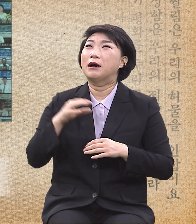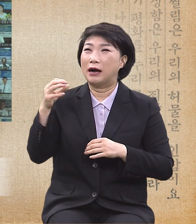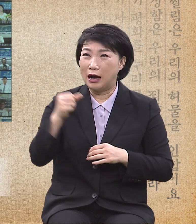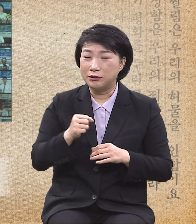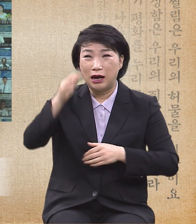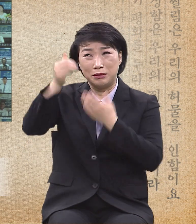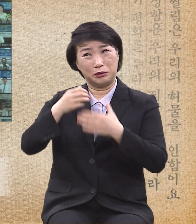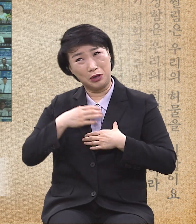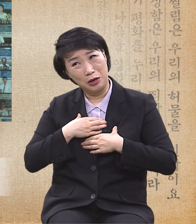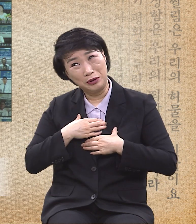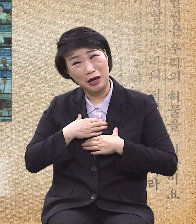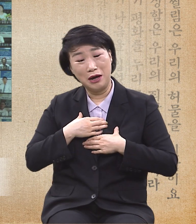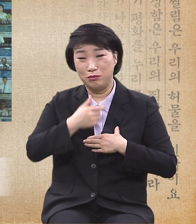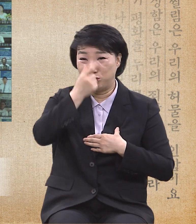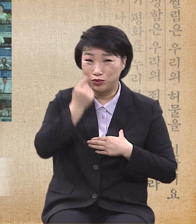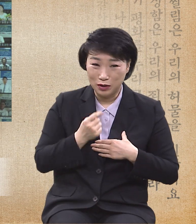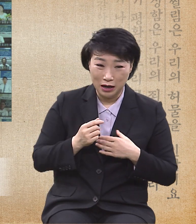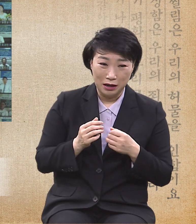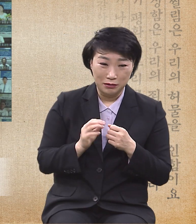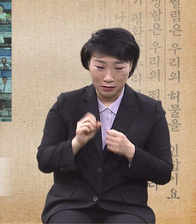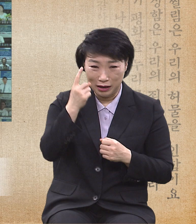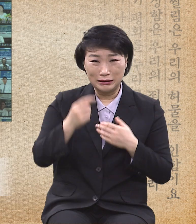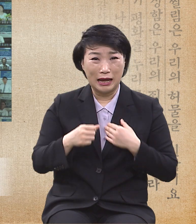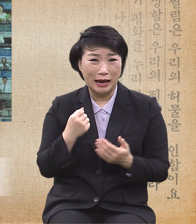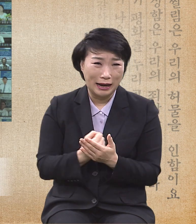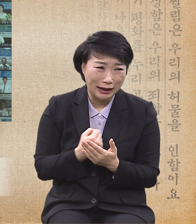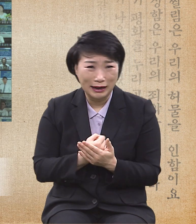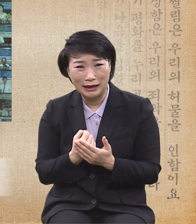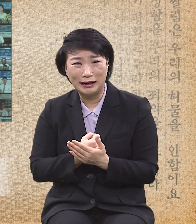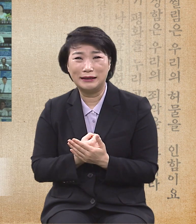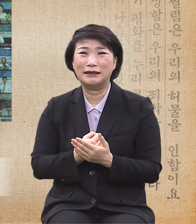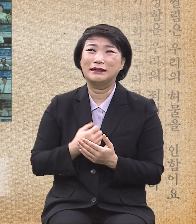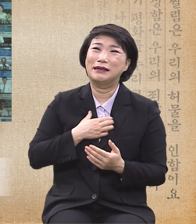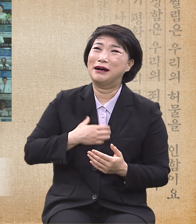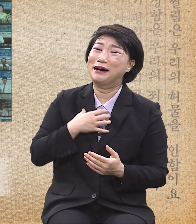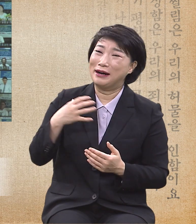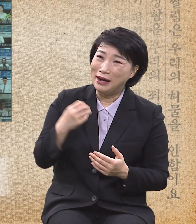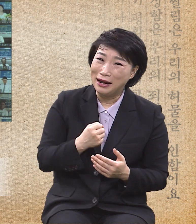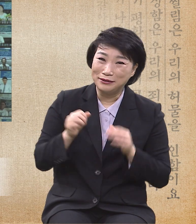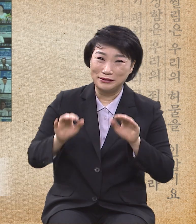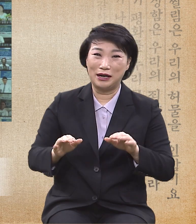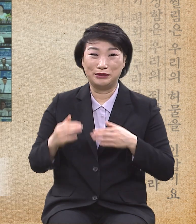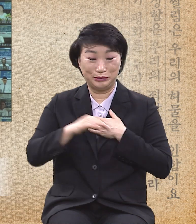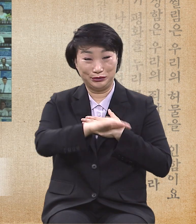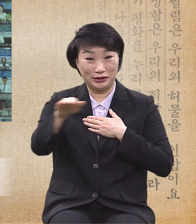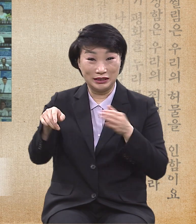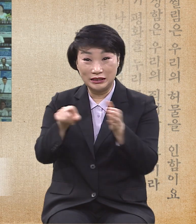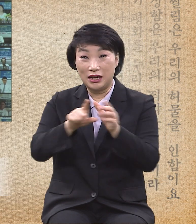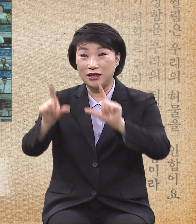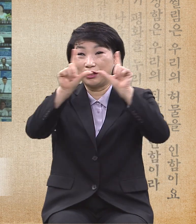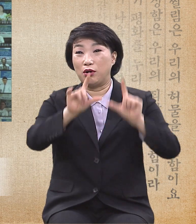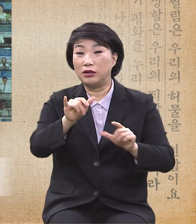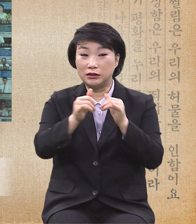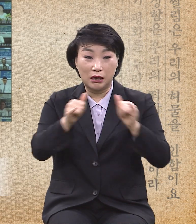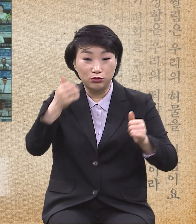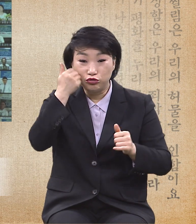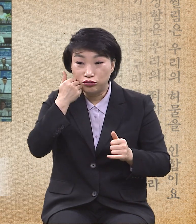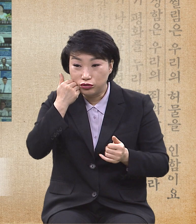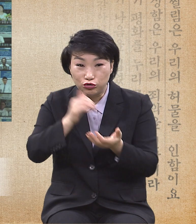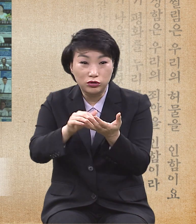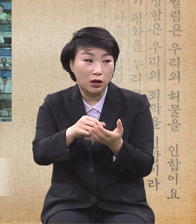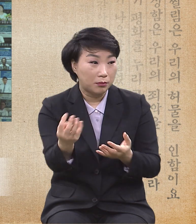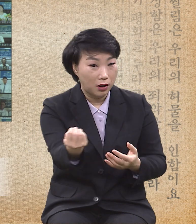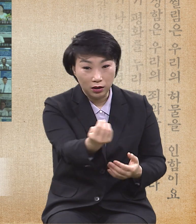하나님을 경외하는 데 부족함 때문에 안타까움과 두려움을 가지면서 우리가 신앙생활하는 사람들이 얼마나